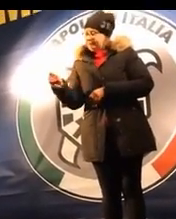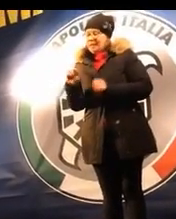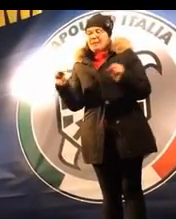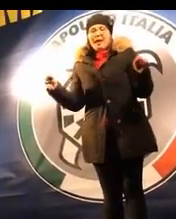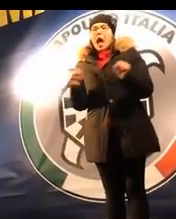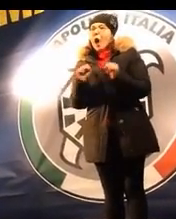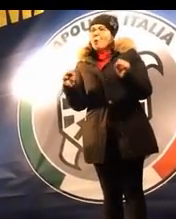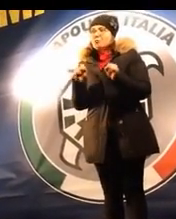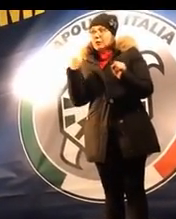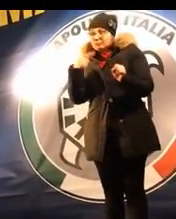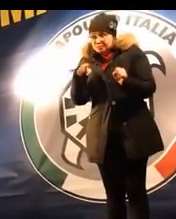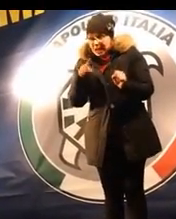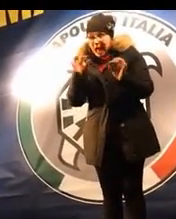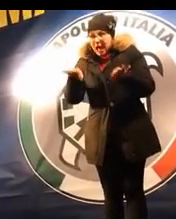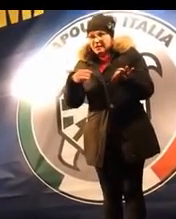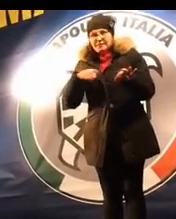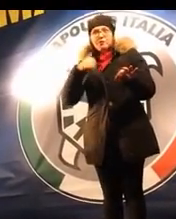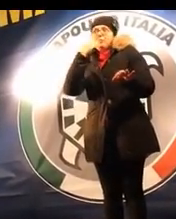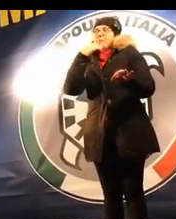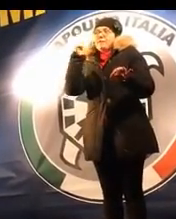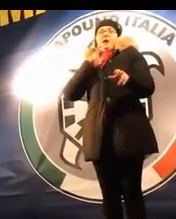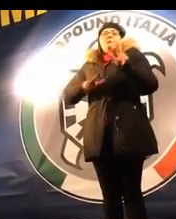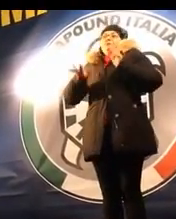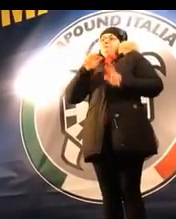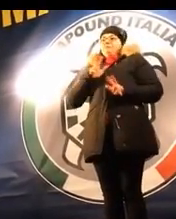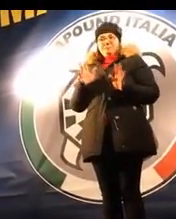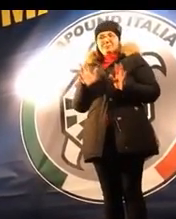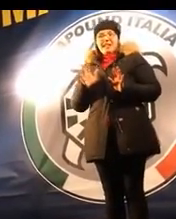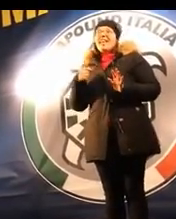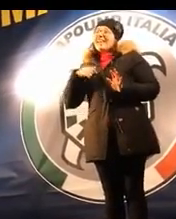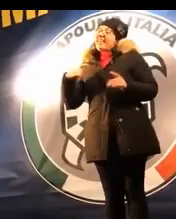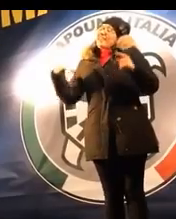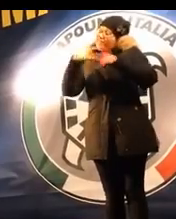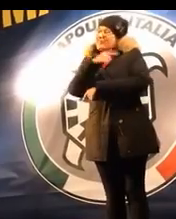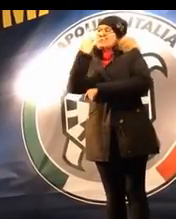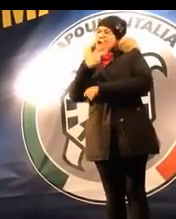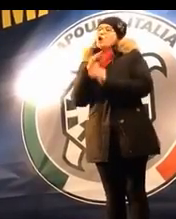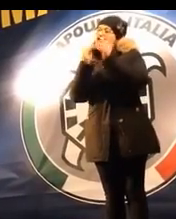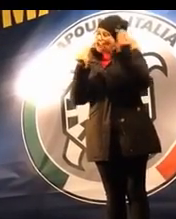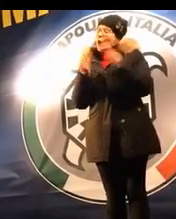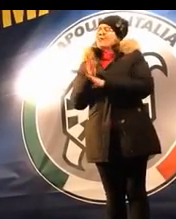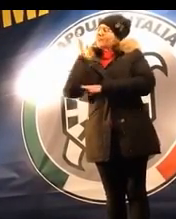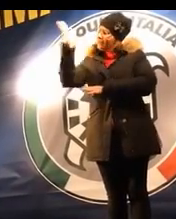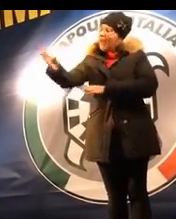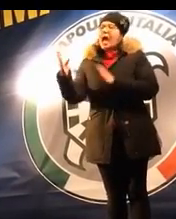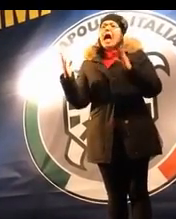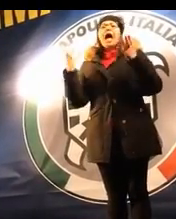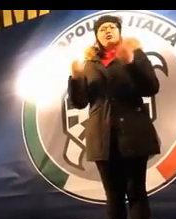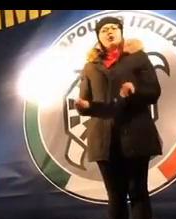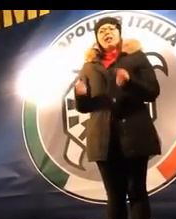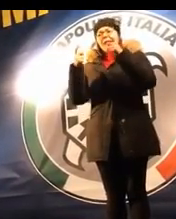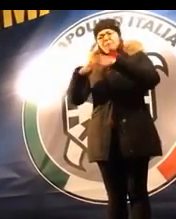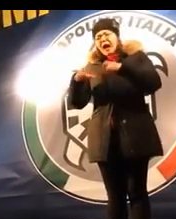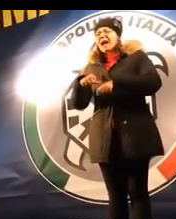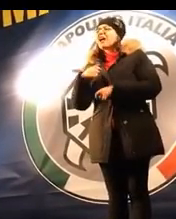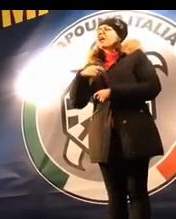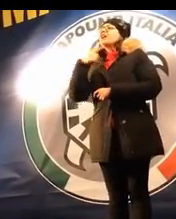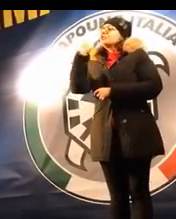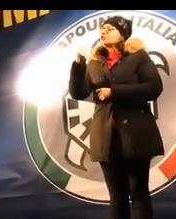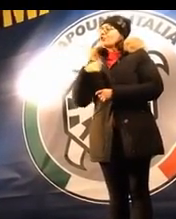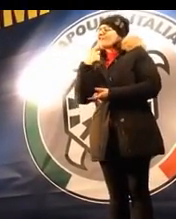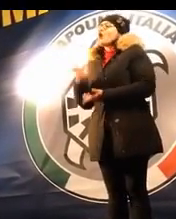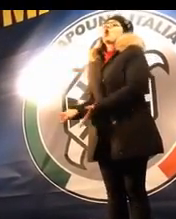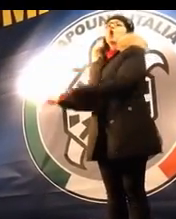Noi vogliamo rivoluzionare, di invertire questo processo e far sì che i giovani vadano in banca e dicano: noi vogliamo comprare quella casa, la banca